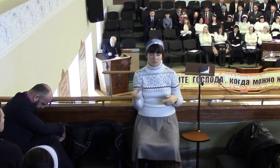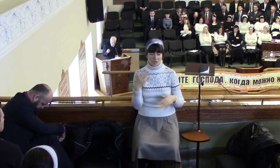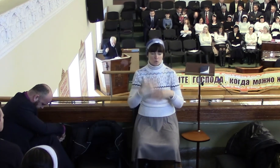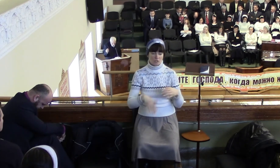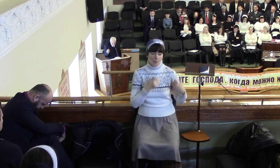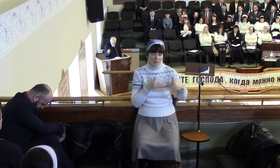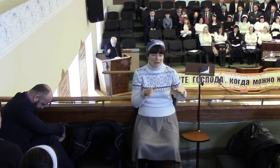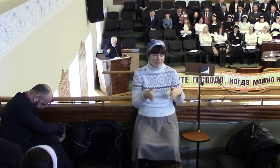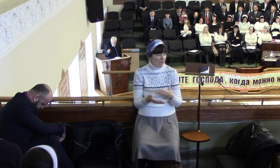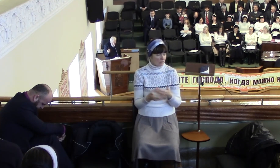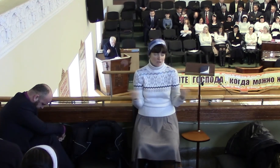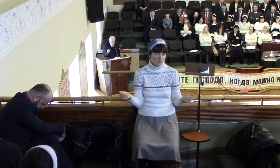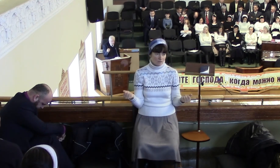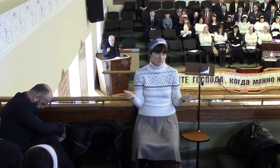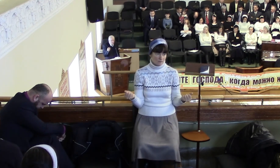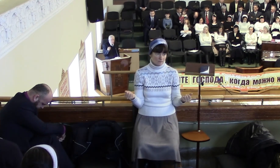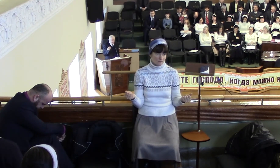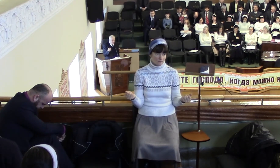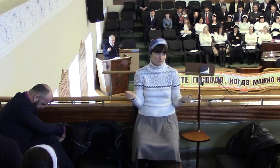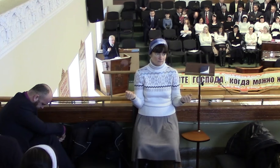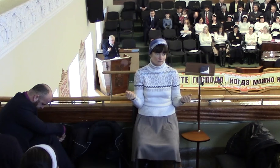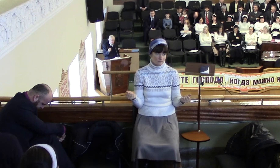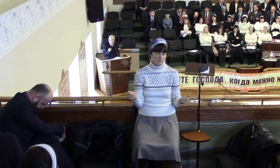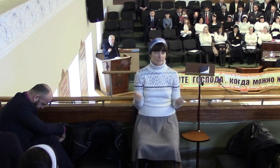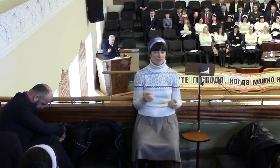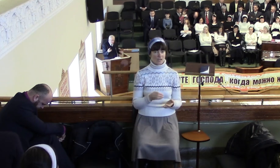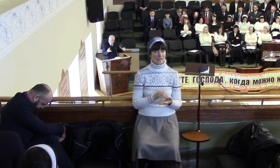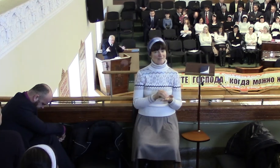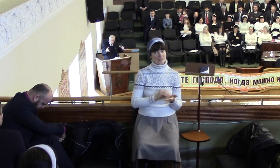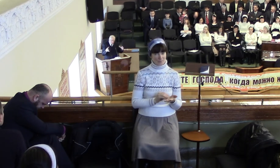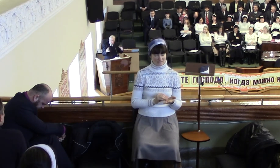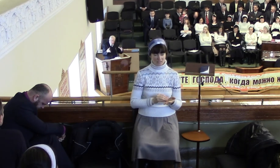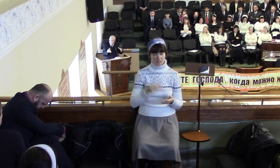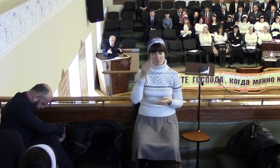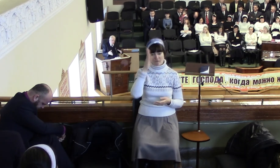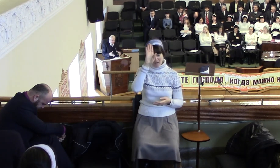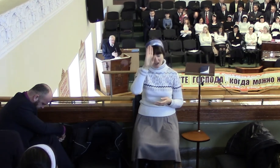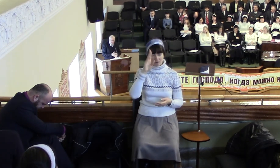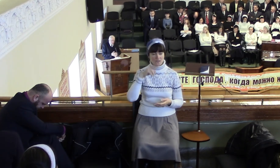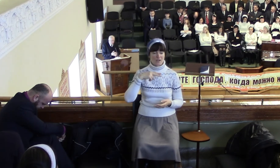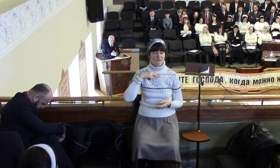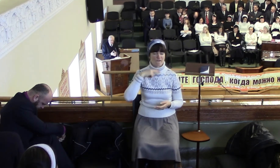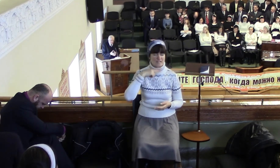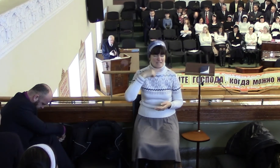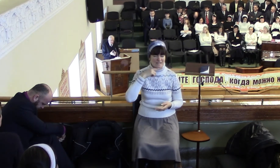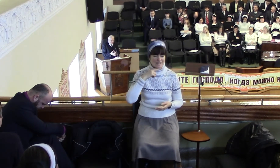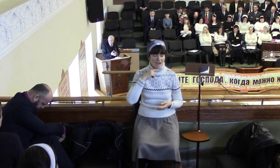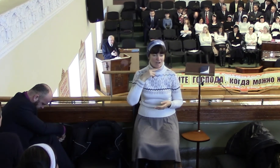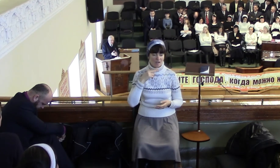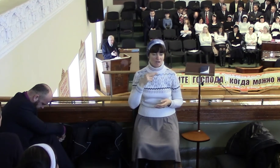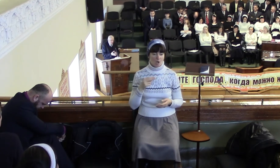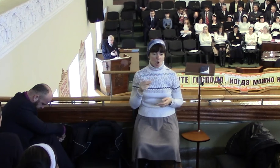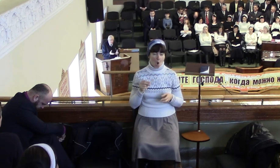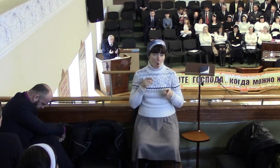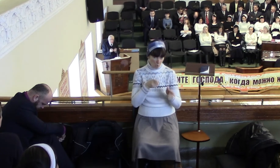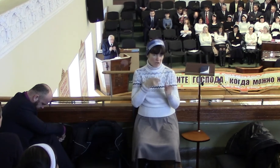Смотрите, мы прочитали места Писания, что враг, который постоянно нам угрожает, постоянно лишает